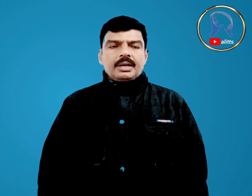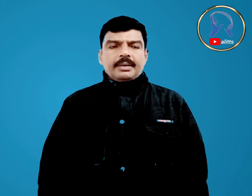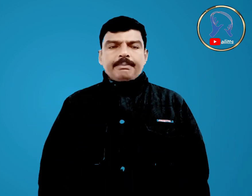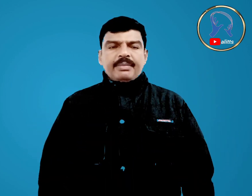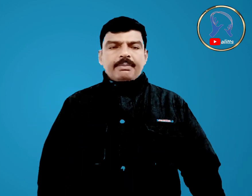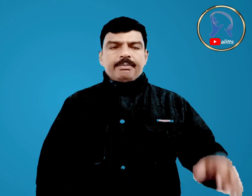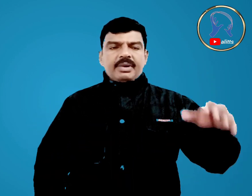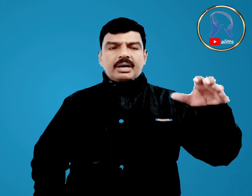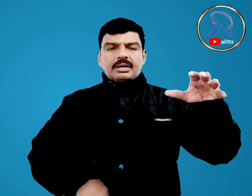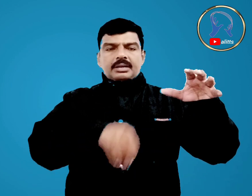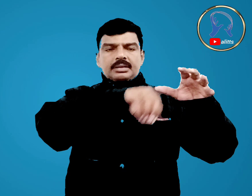मंबा।